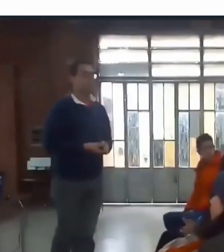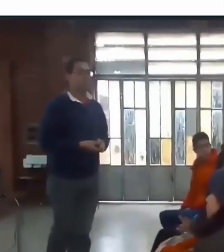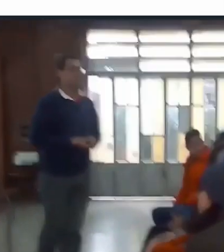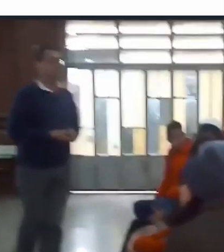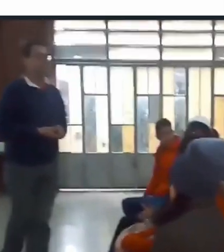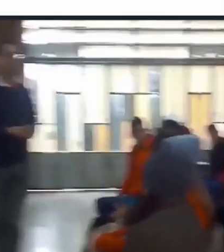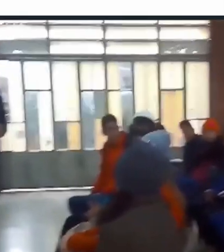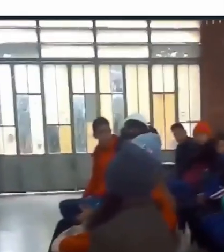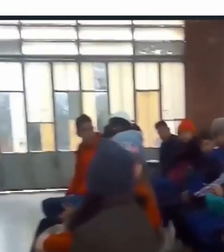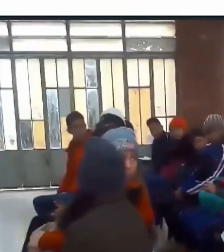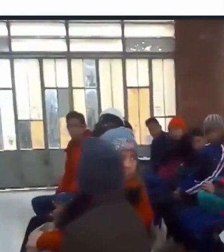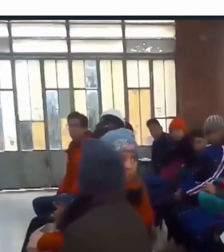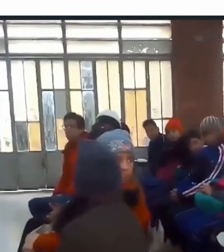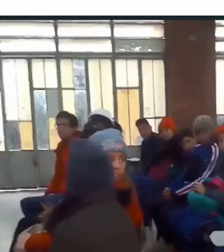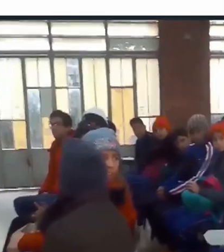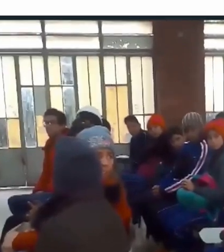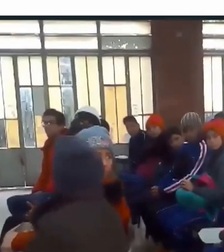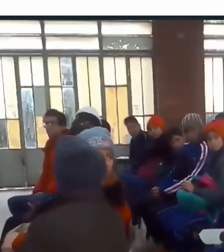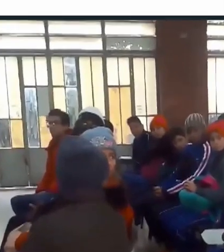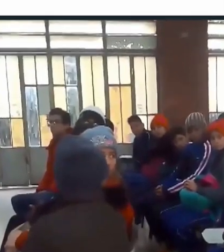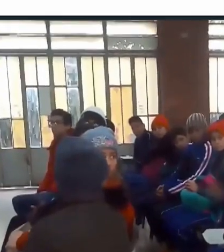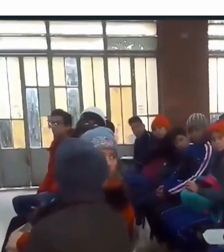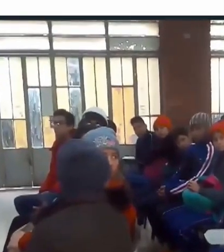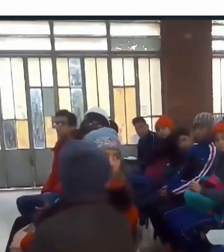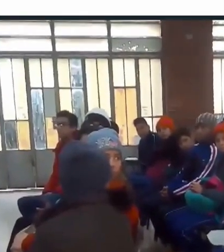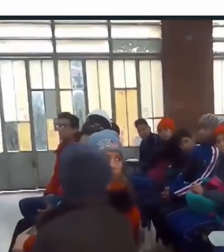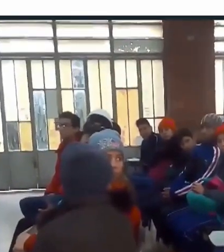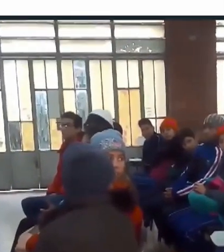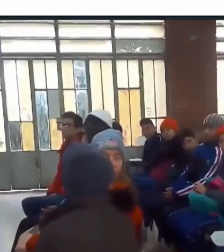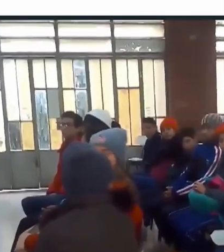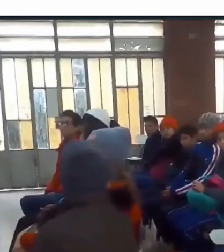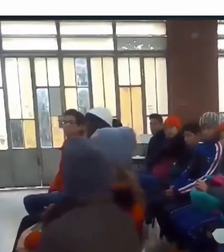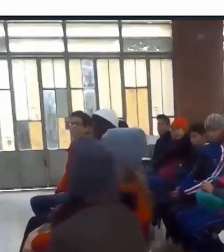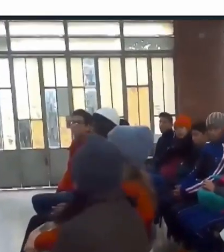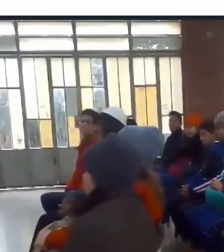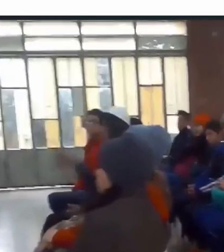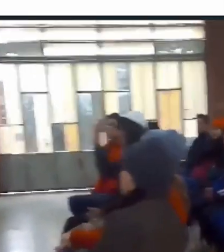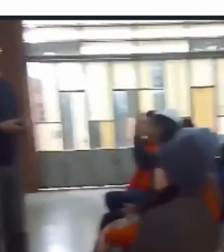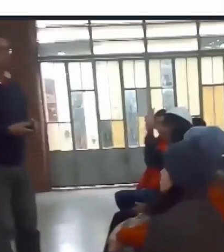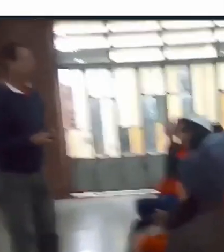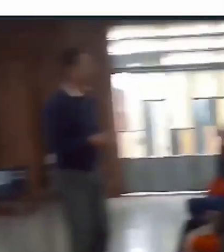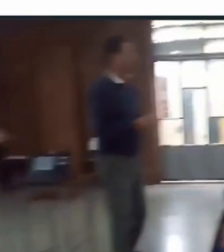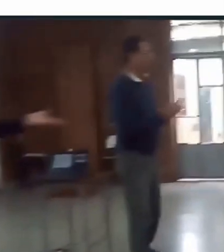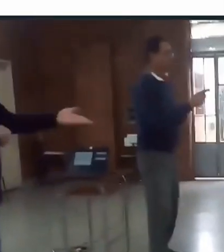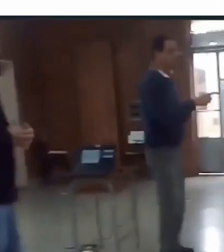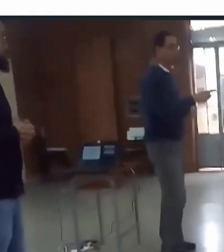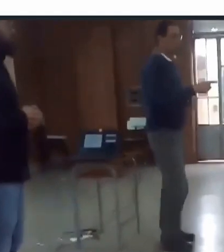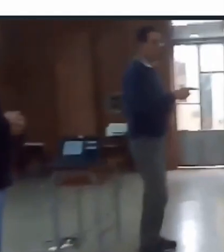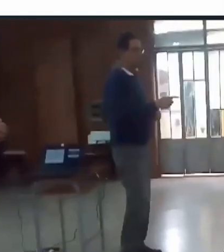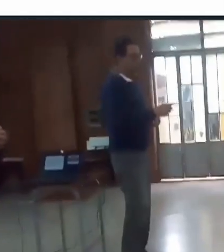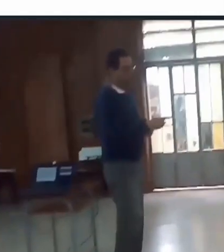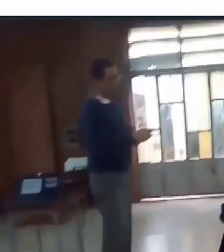Semana Internacional de las Personas Sordas que en el 99 ya había una ley o